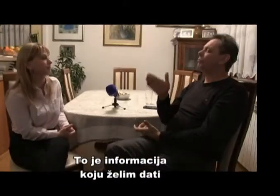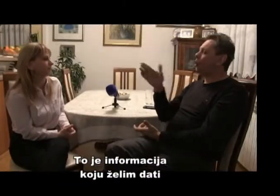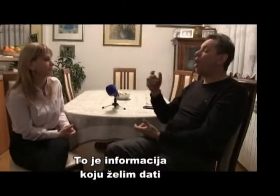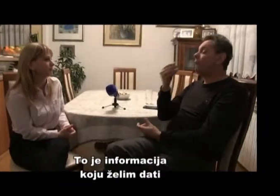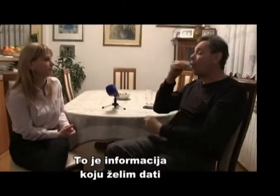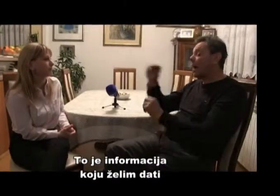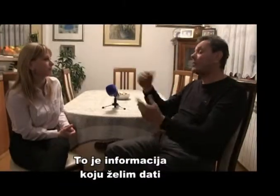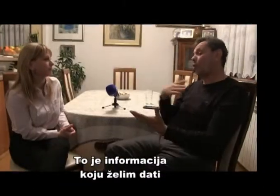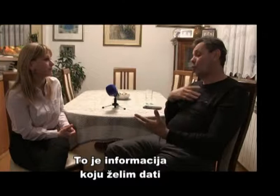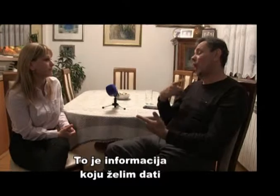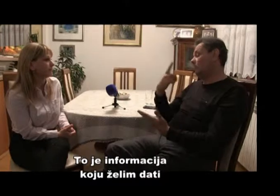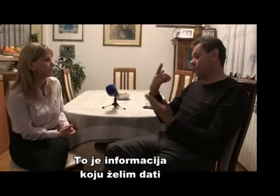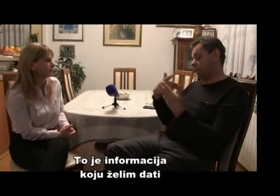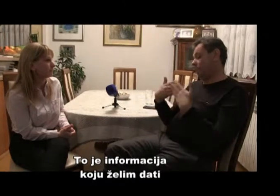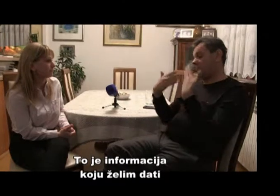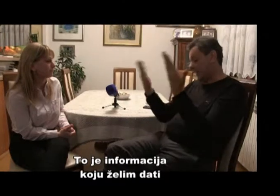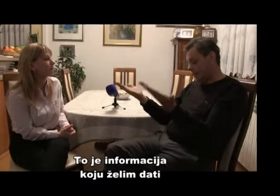To je informacija koju želim dati.